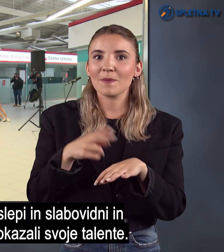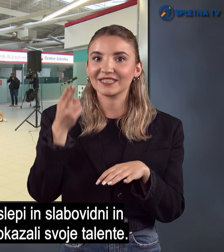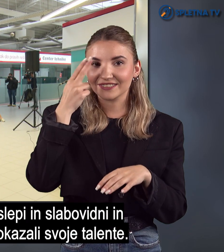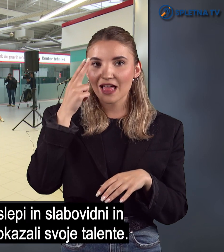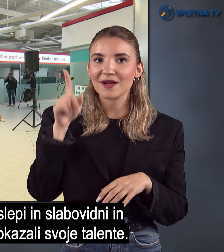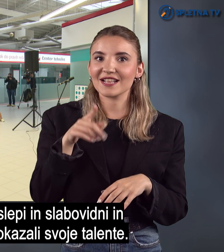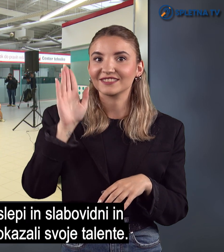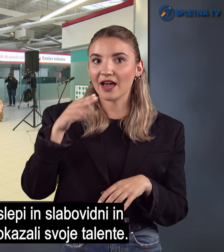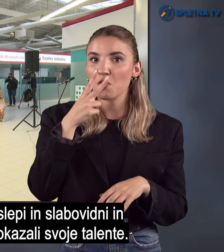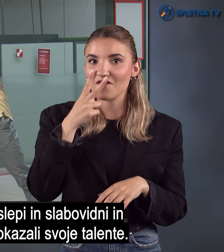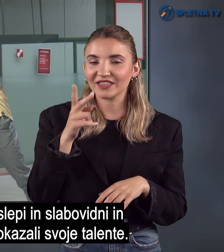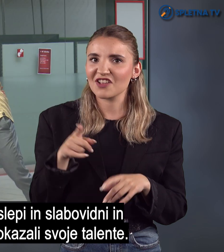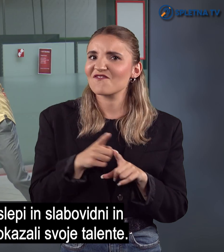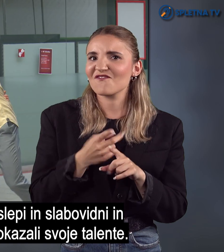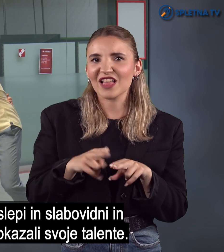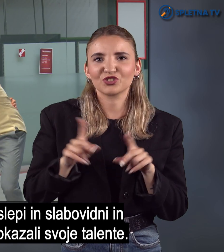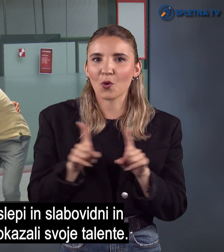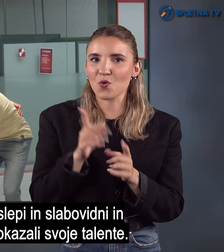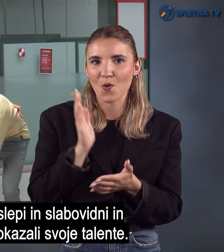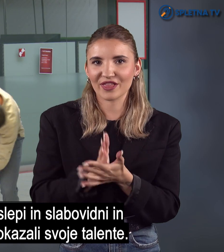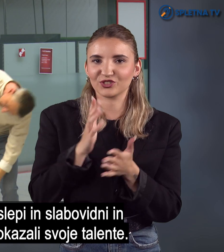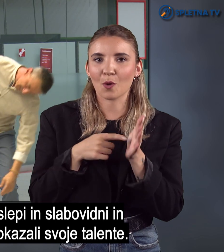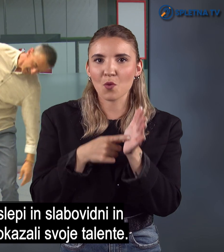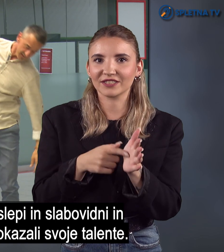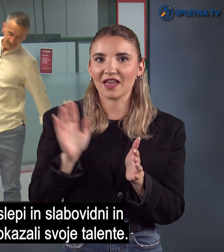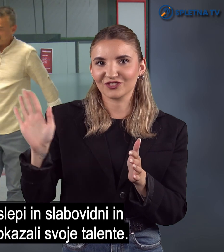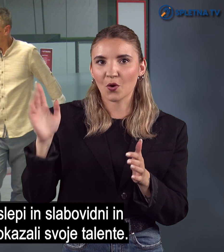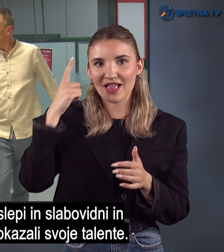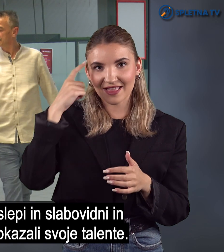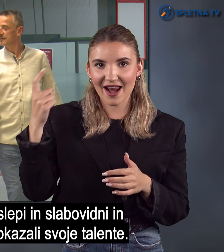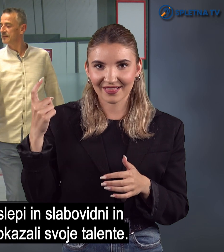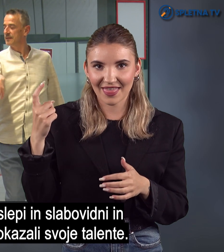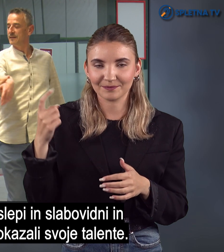in slabovidni in več kot odlično pokazali svoje talente.